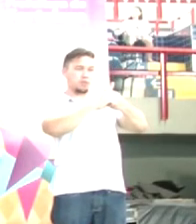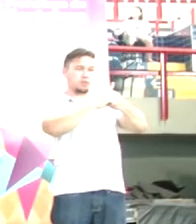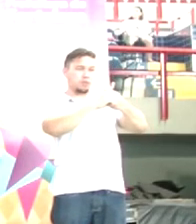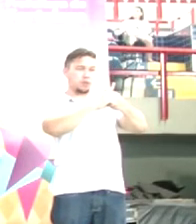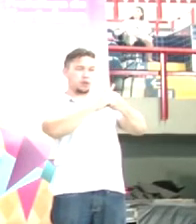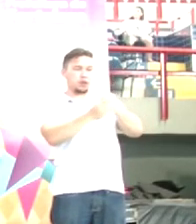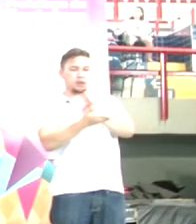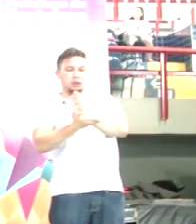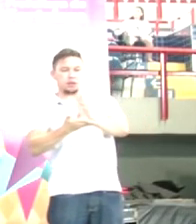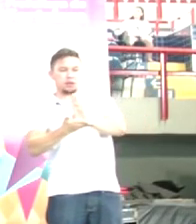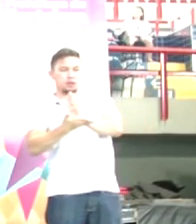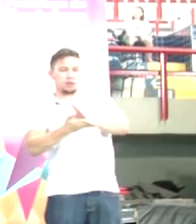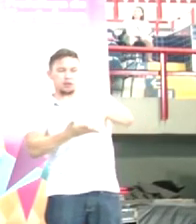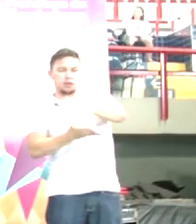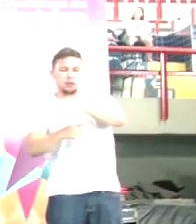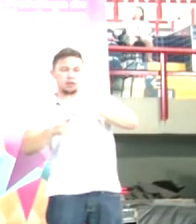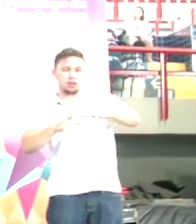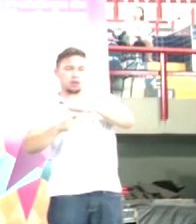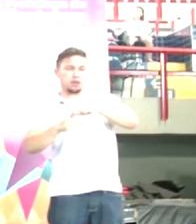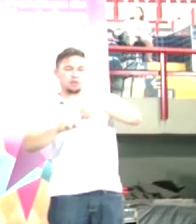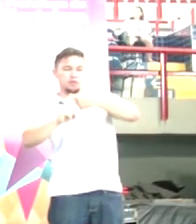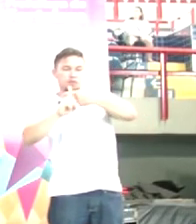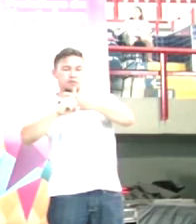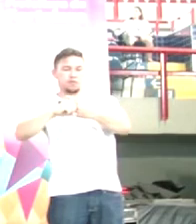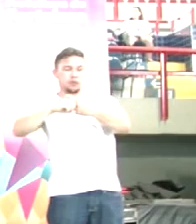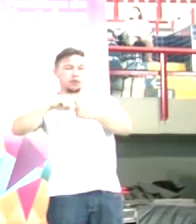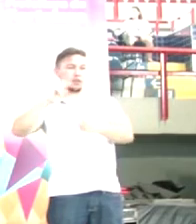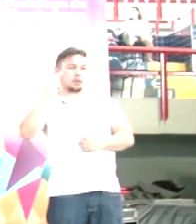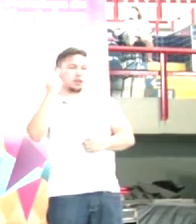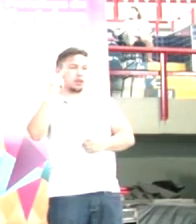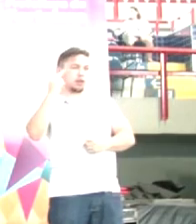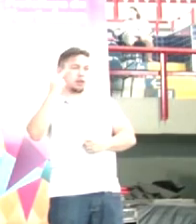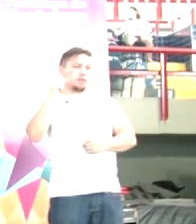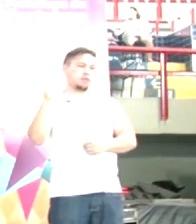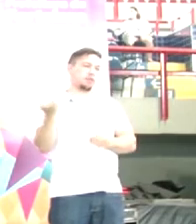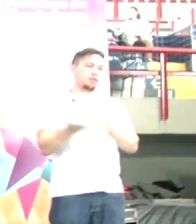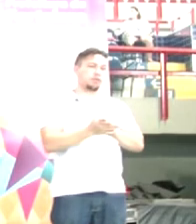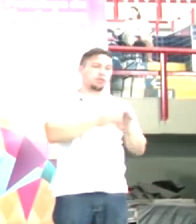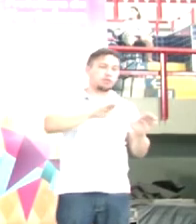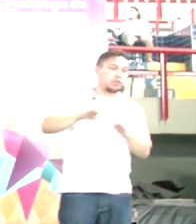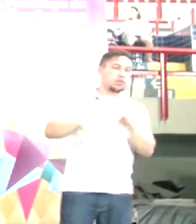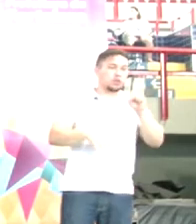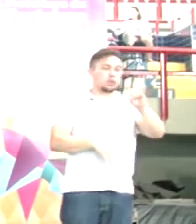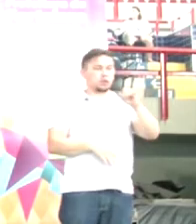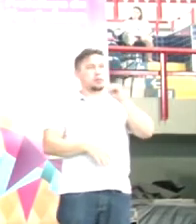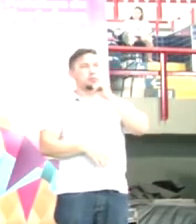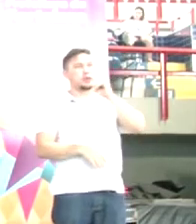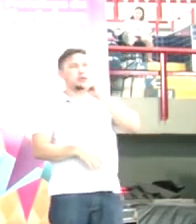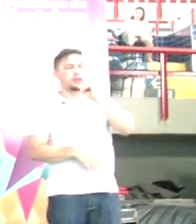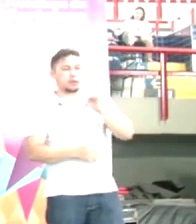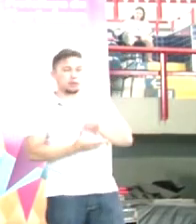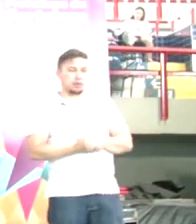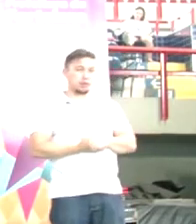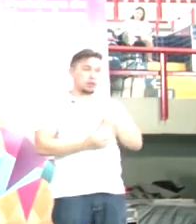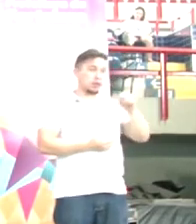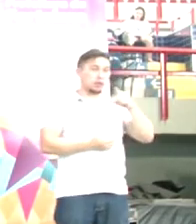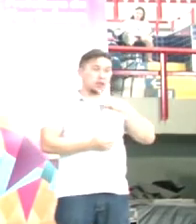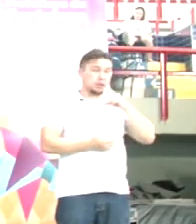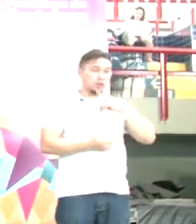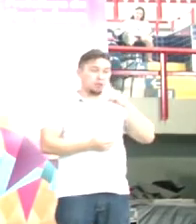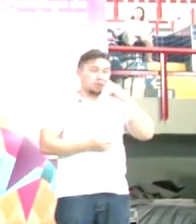vezes h. A área da base, vezes a altura. Tranquilo, pessoal? Se for, por exemplo, um